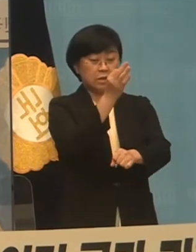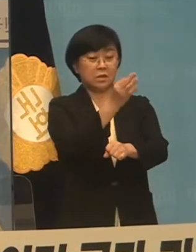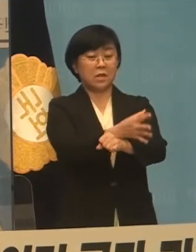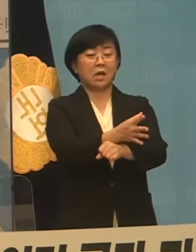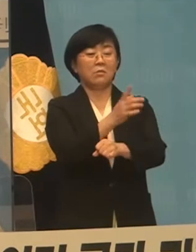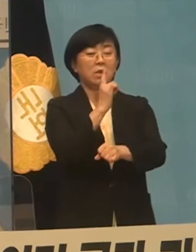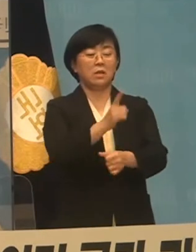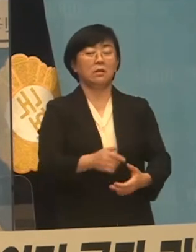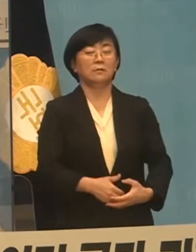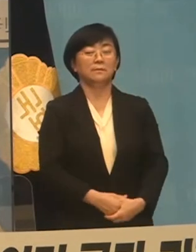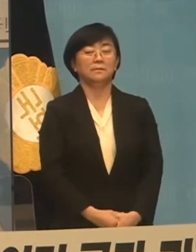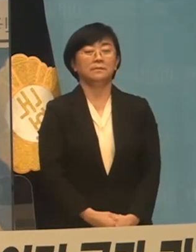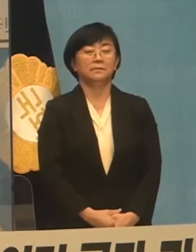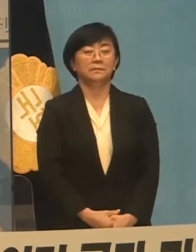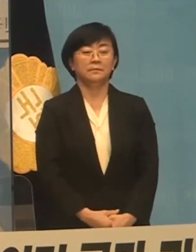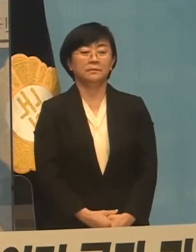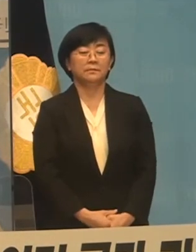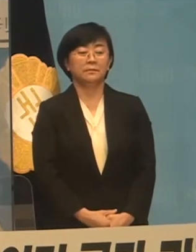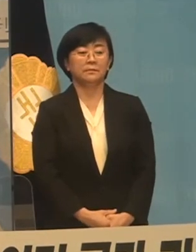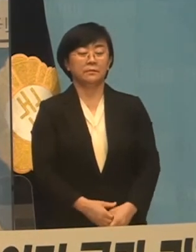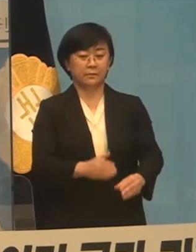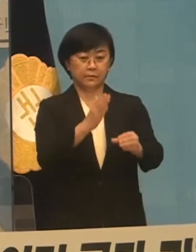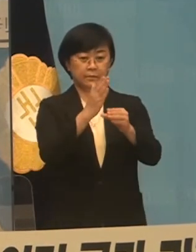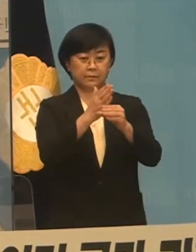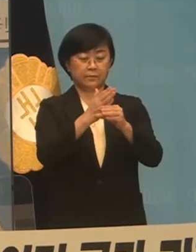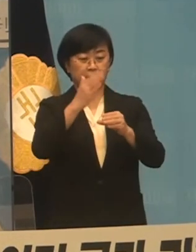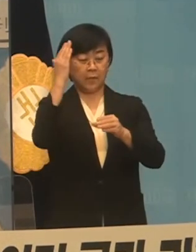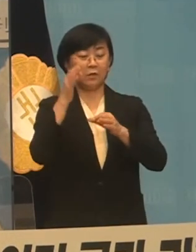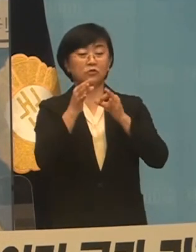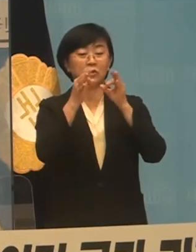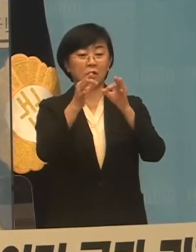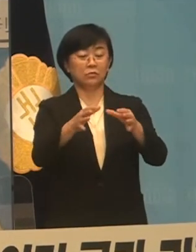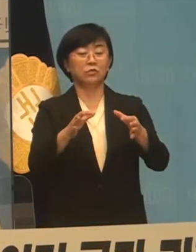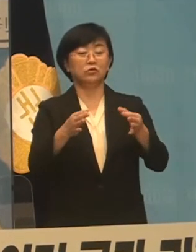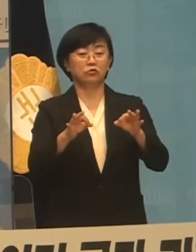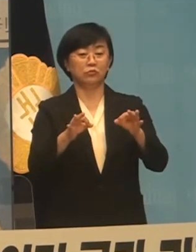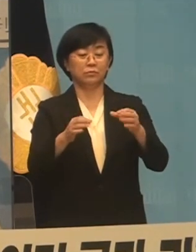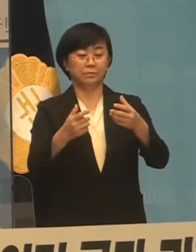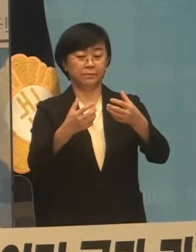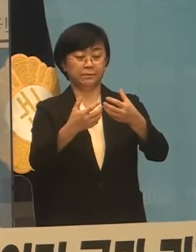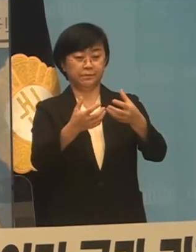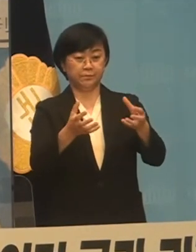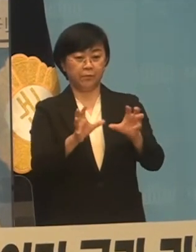마련을 한다고 합니다. 그 중심에 한국투자금융그룹이